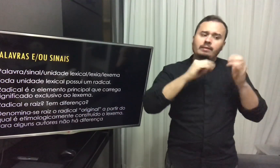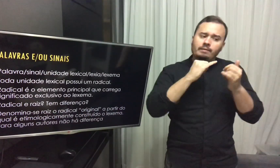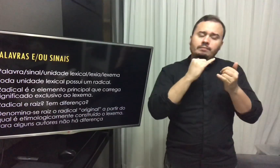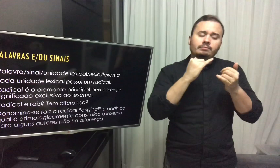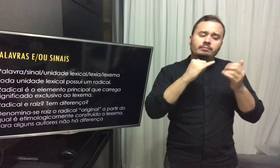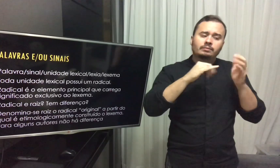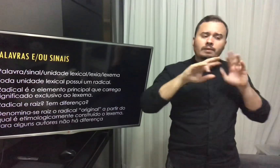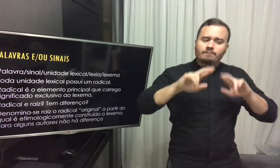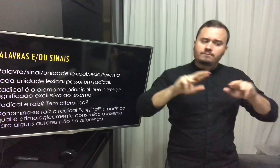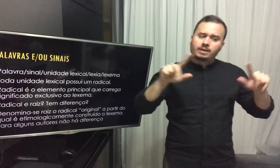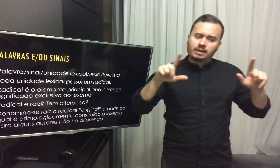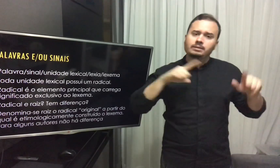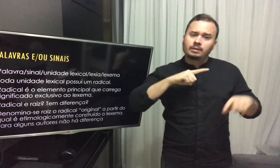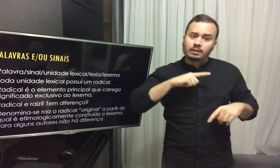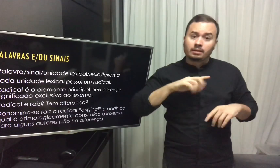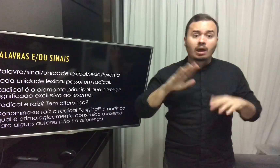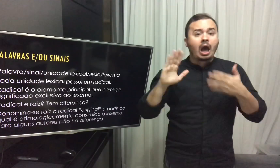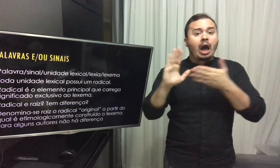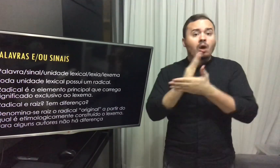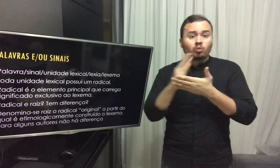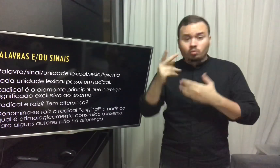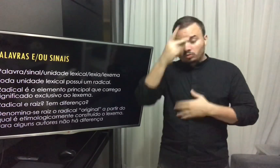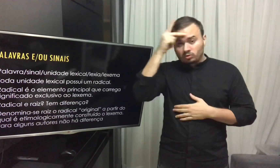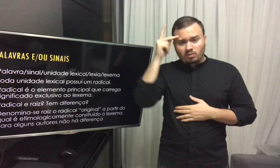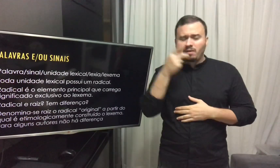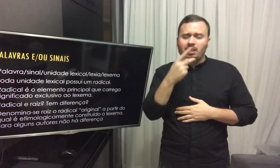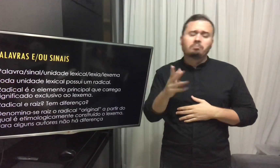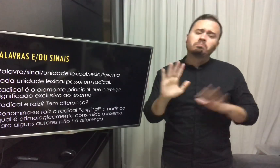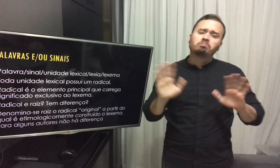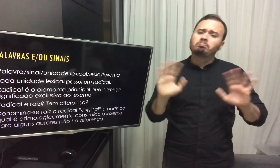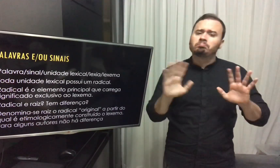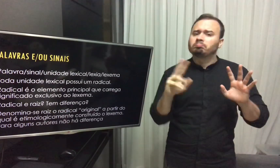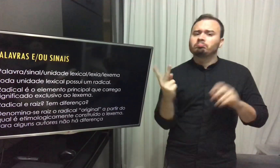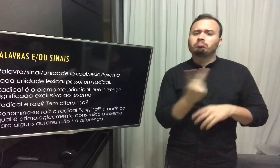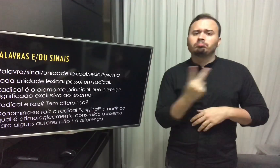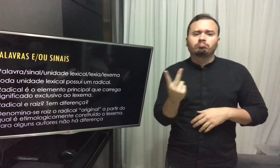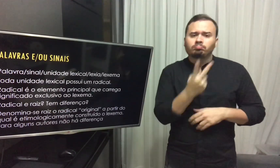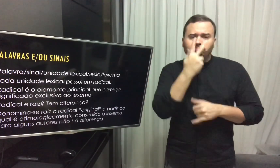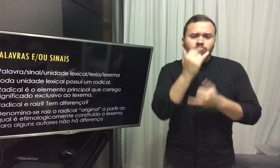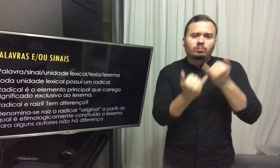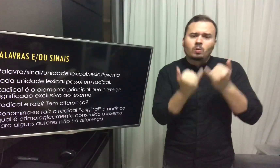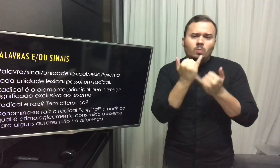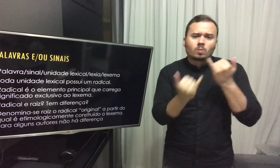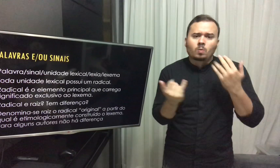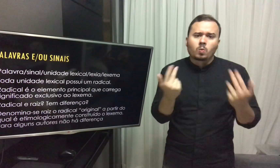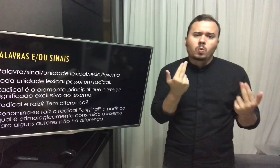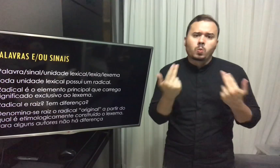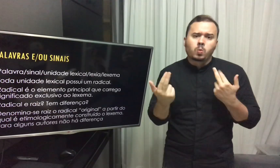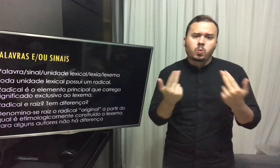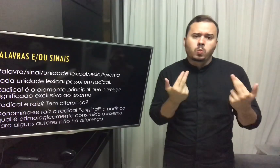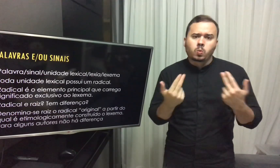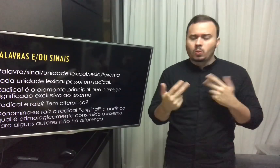uma distinção entre esses conceitos, mas outros autores não acham interessante e dizem que são